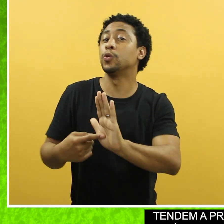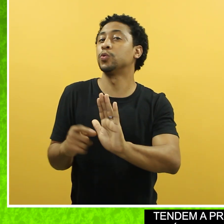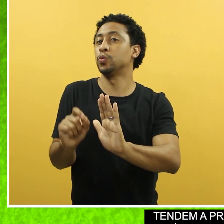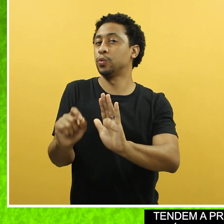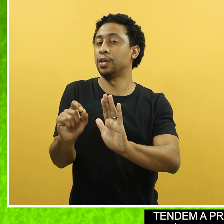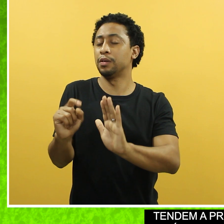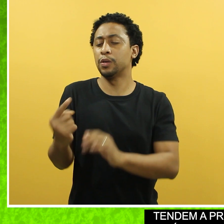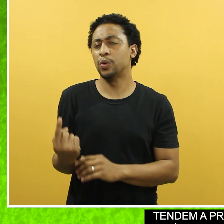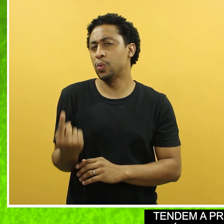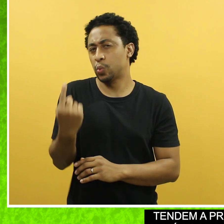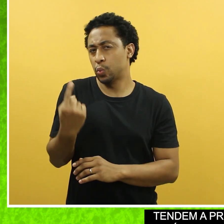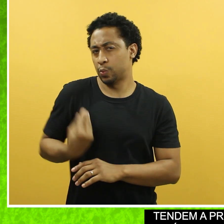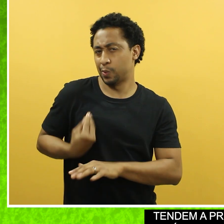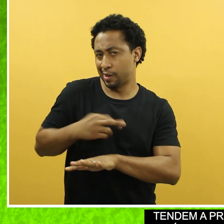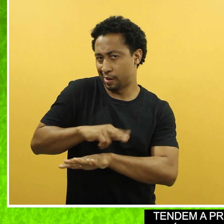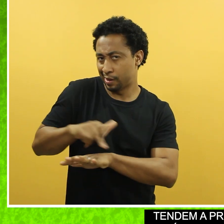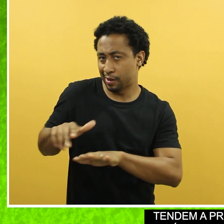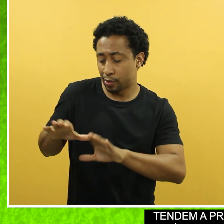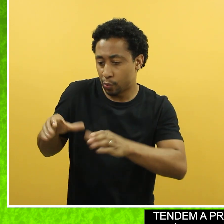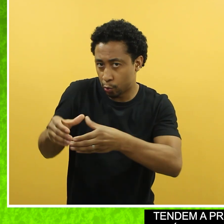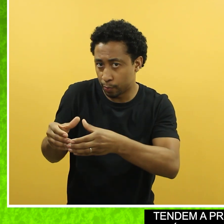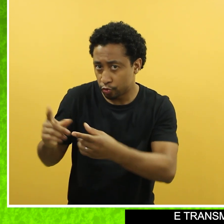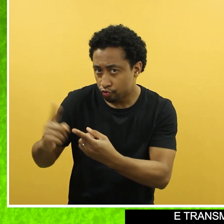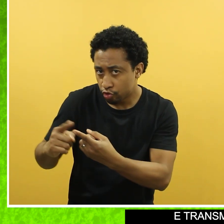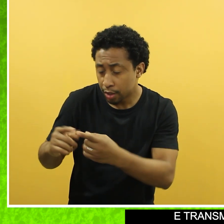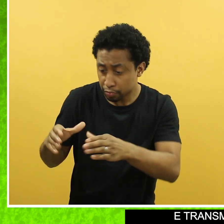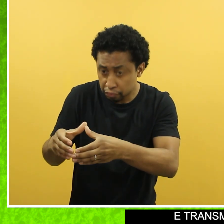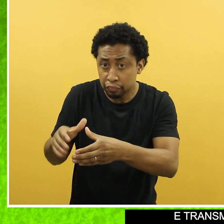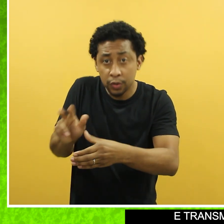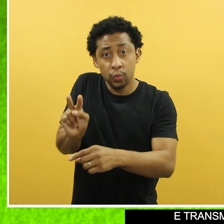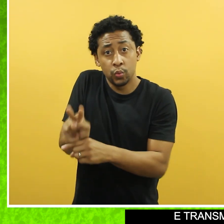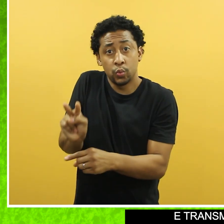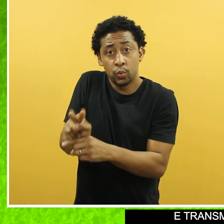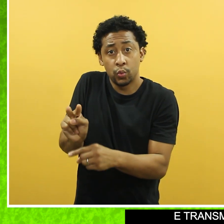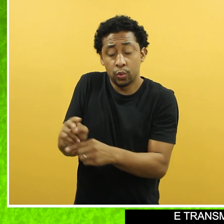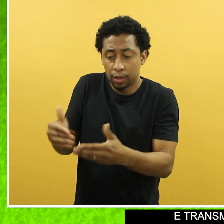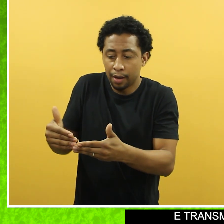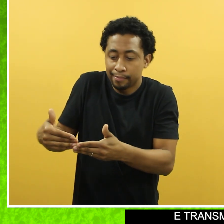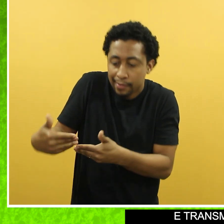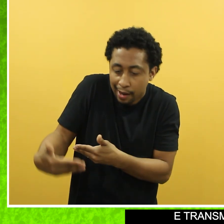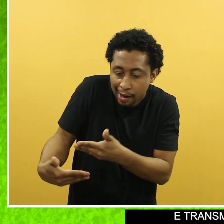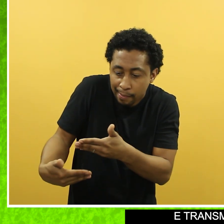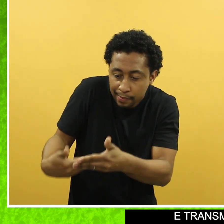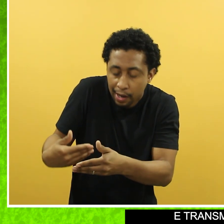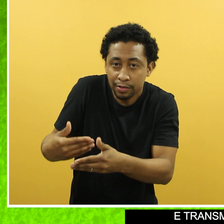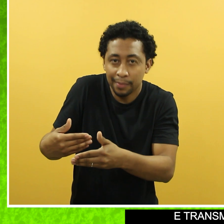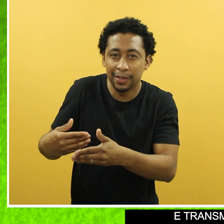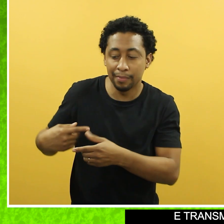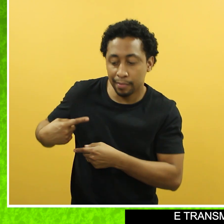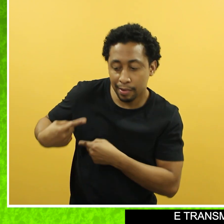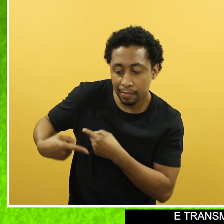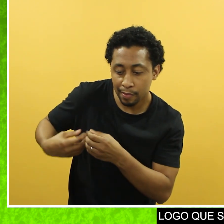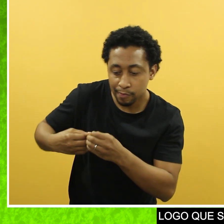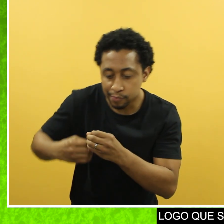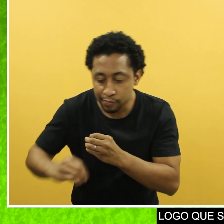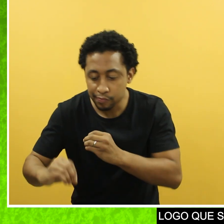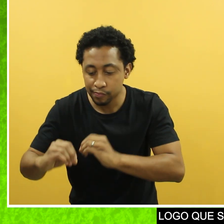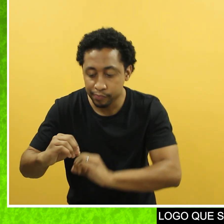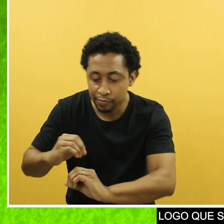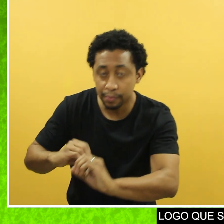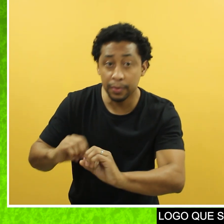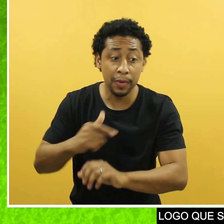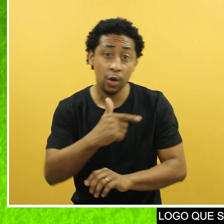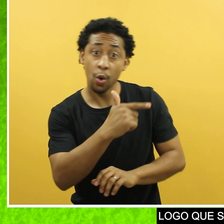tendem a preservar os indivíduos de uma espécie e transmitem-se ordinariamente à descendência logo